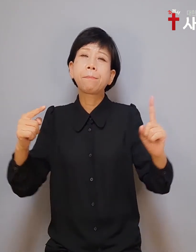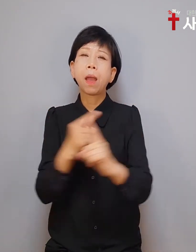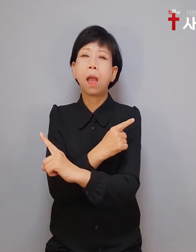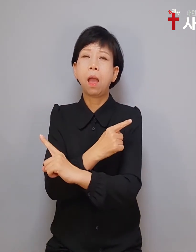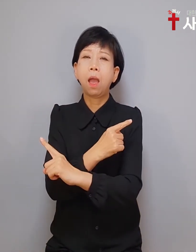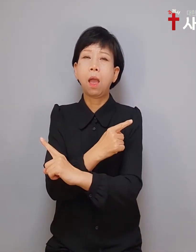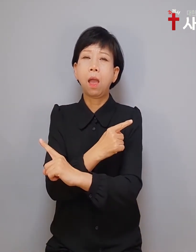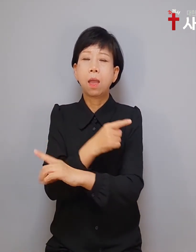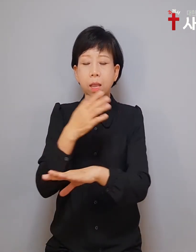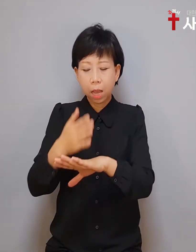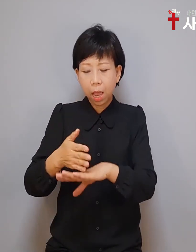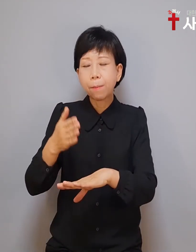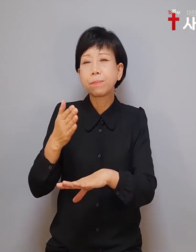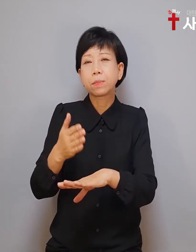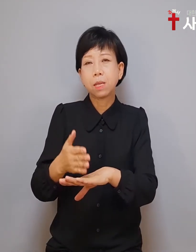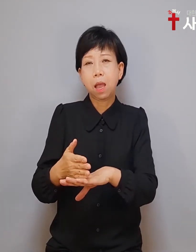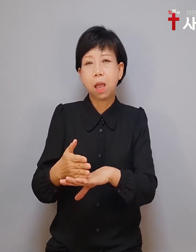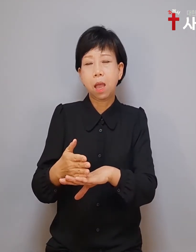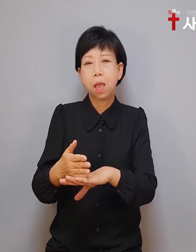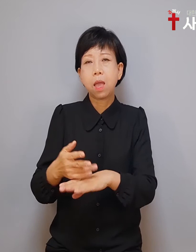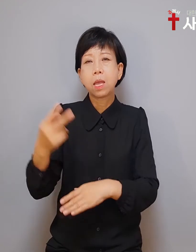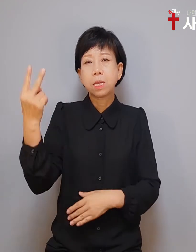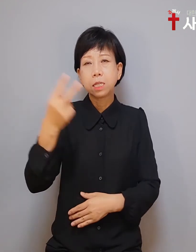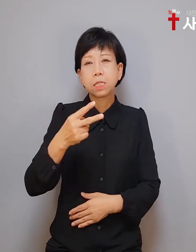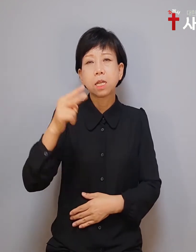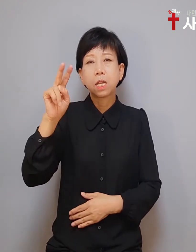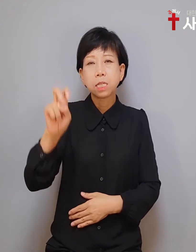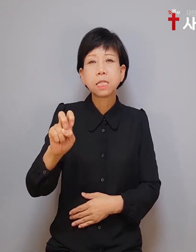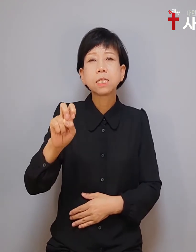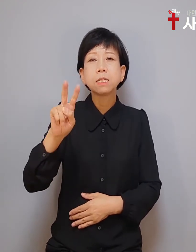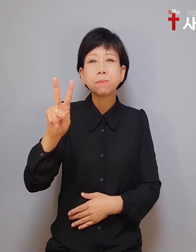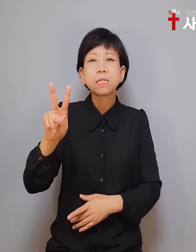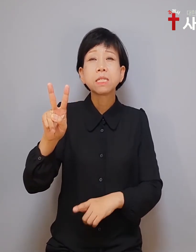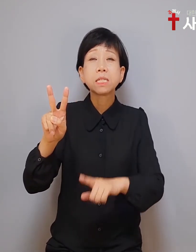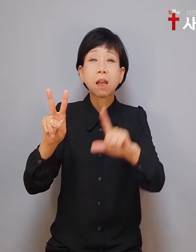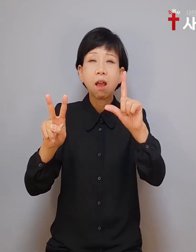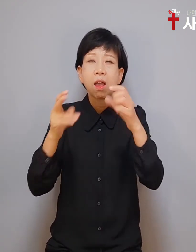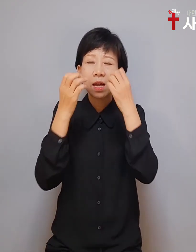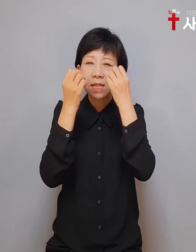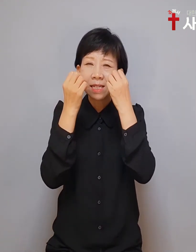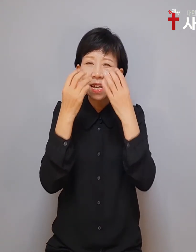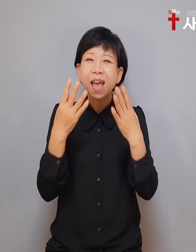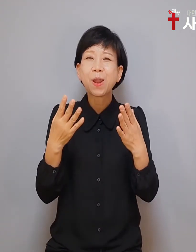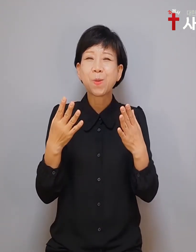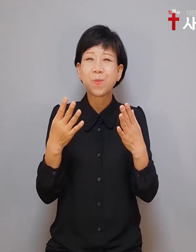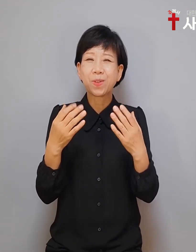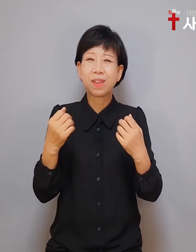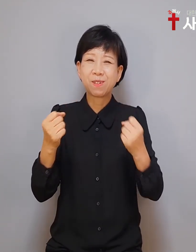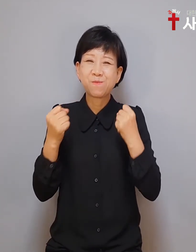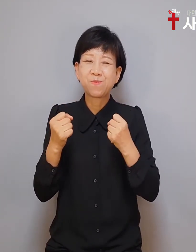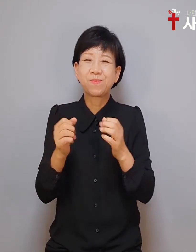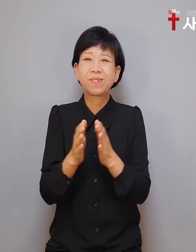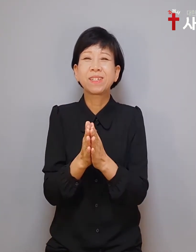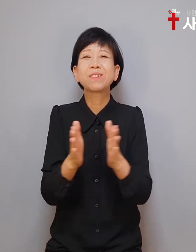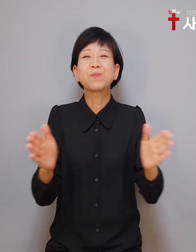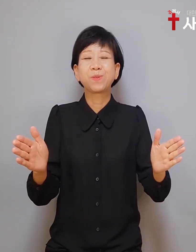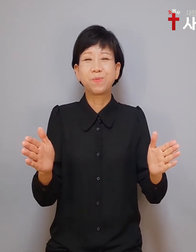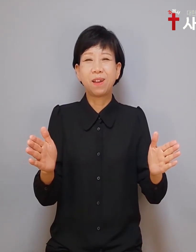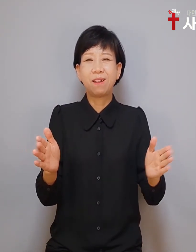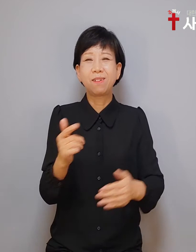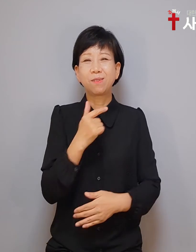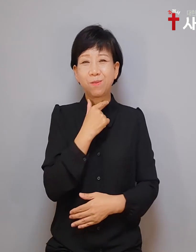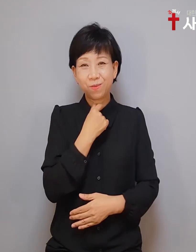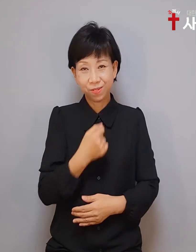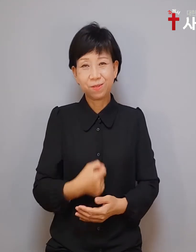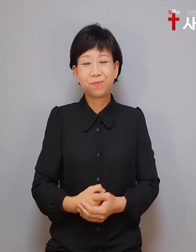그래서 2022년에는 뭔가 새로운 출발을 할 수 있는 사랑하는 우리 교회가 될 줄 믿습니다. 네, 또